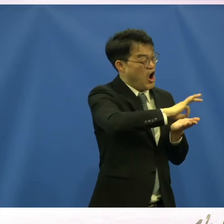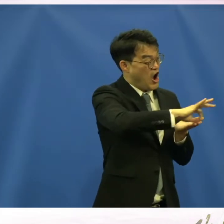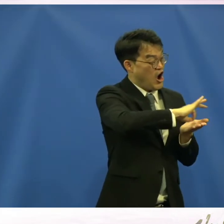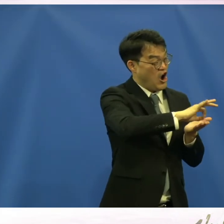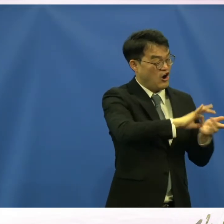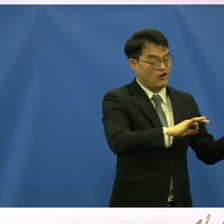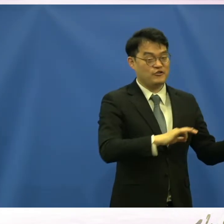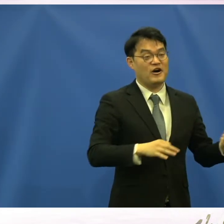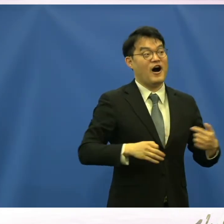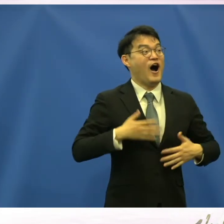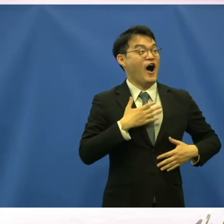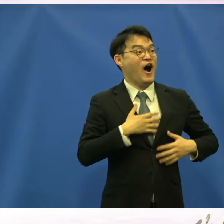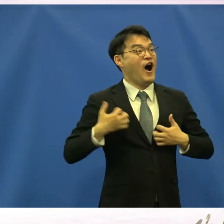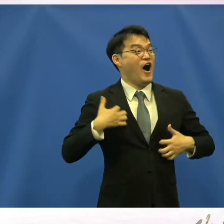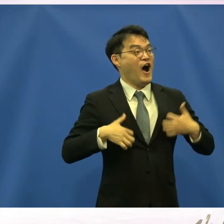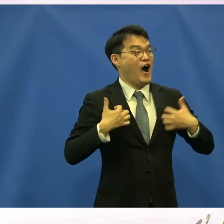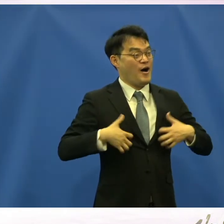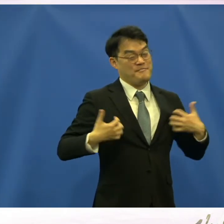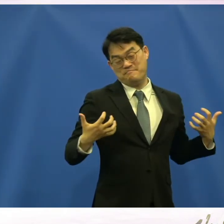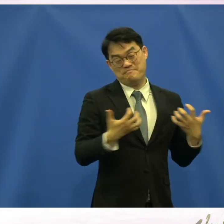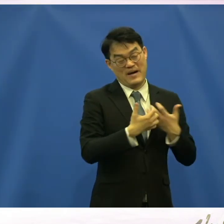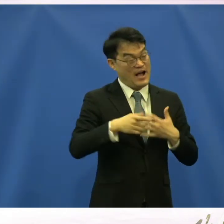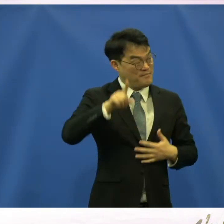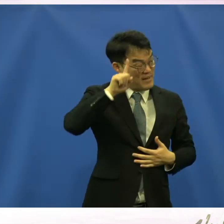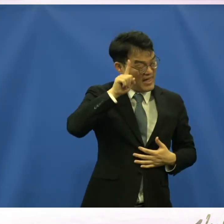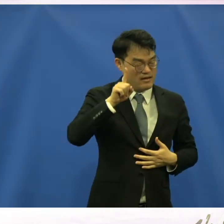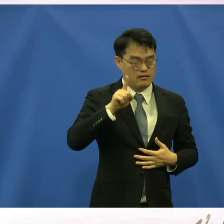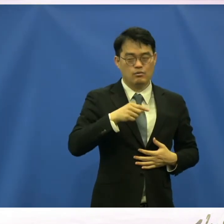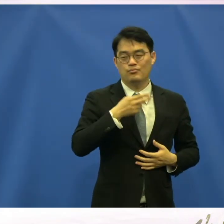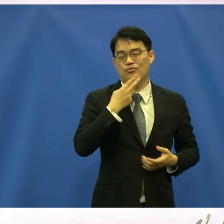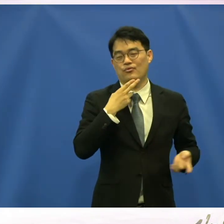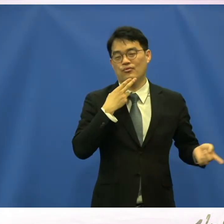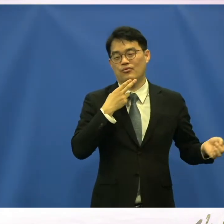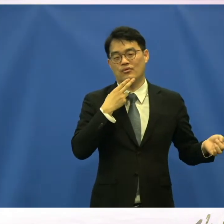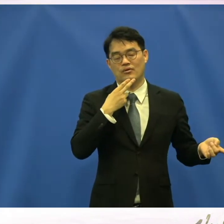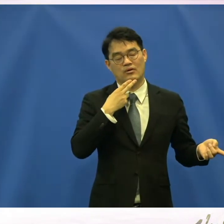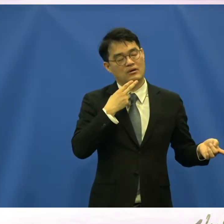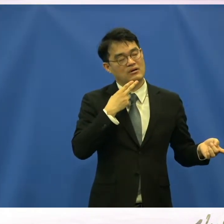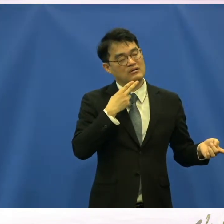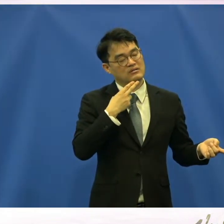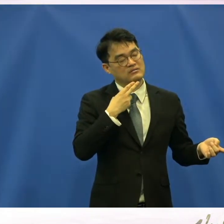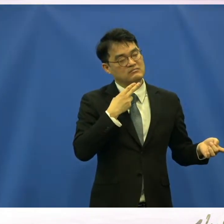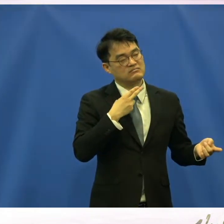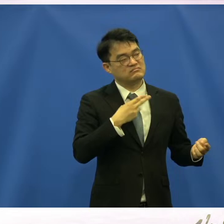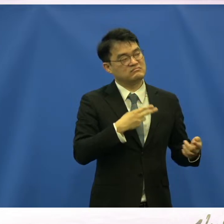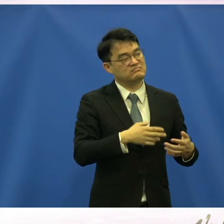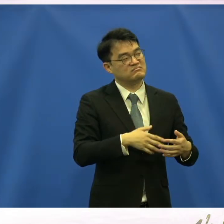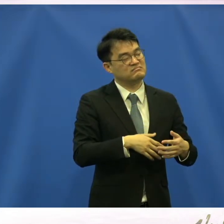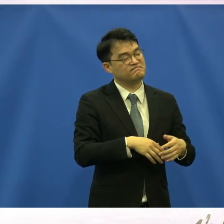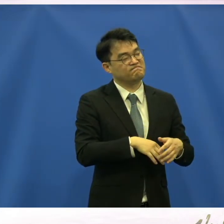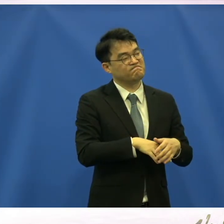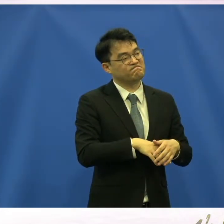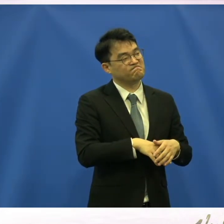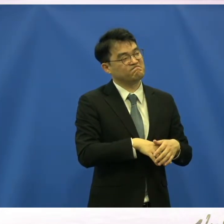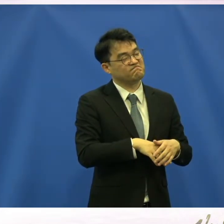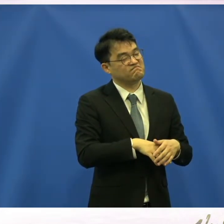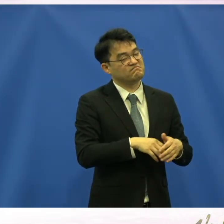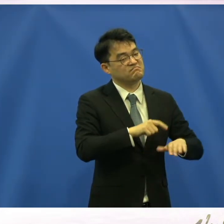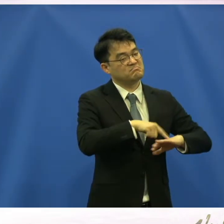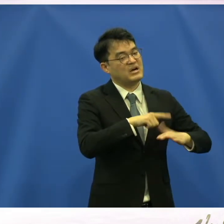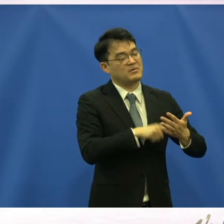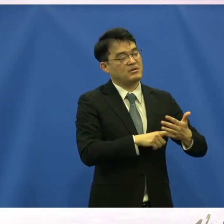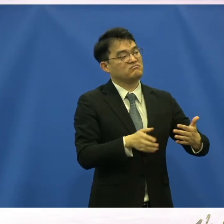어떤 데는 진짜 내 돈을 다 썼는데도 너무 기뻐. 이 퀄리티, 이 차이를 어떻게 경험하죠?